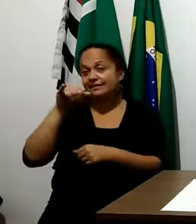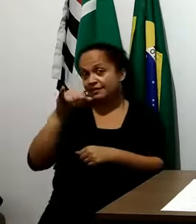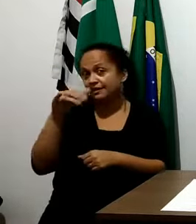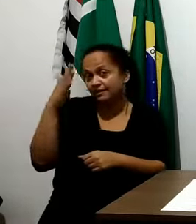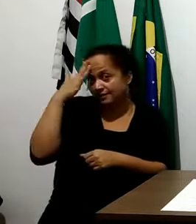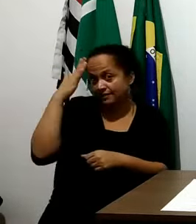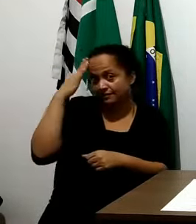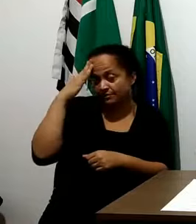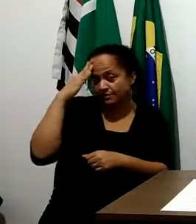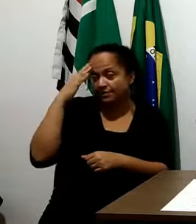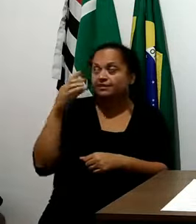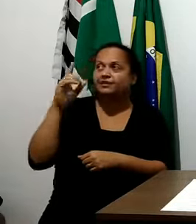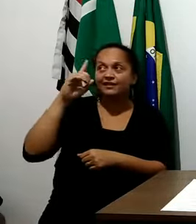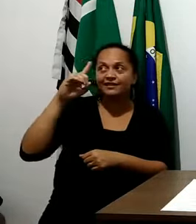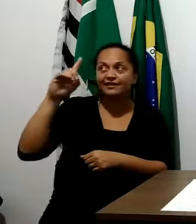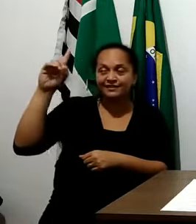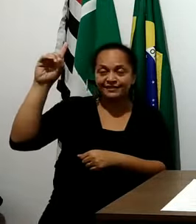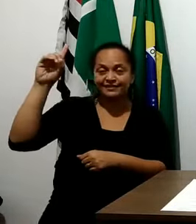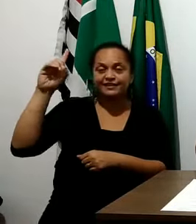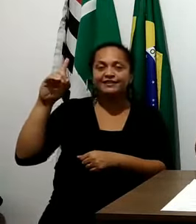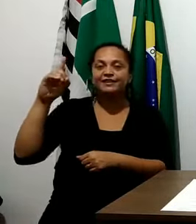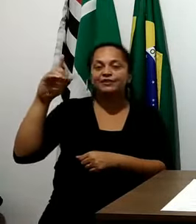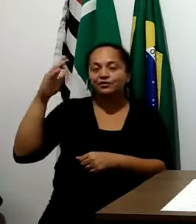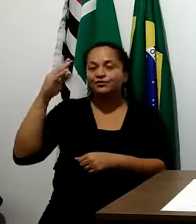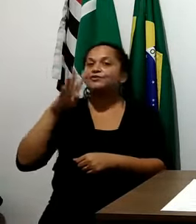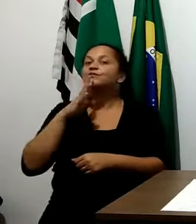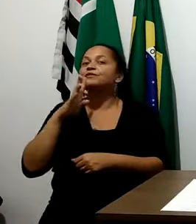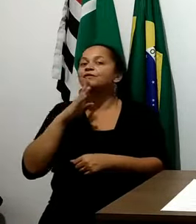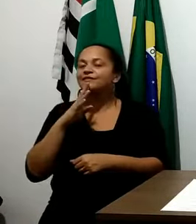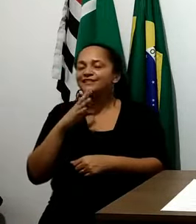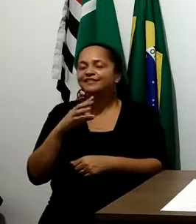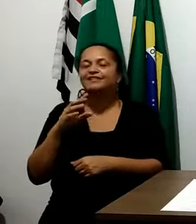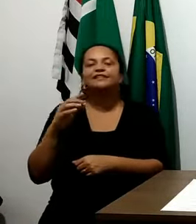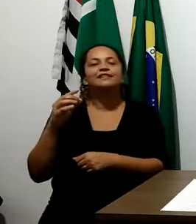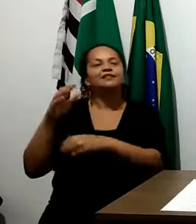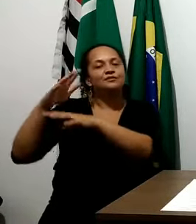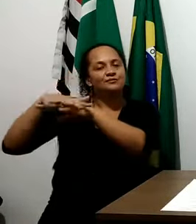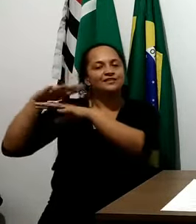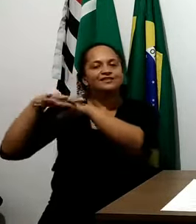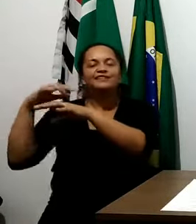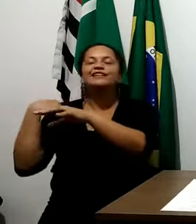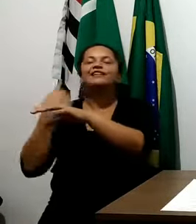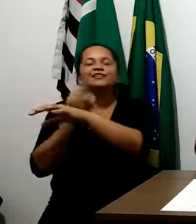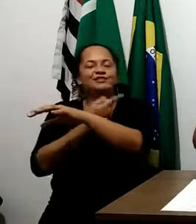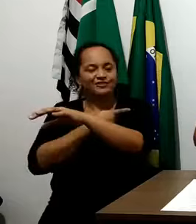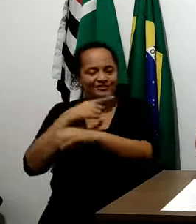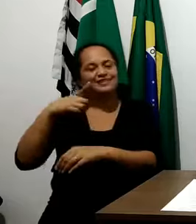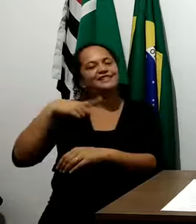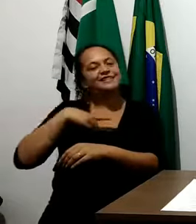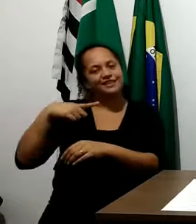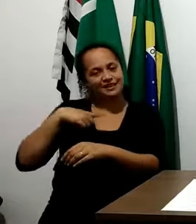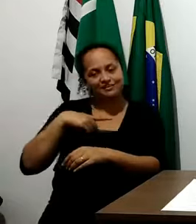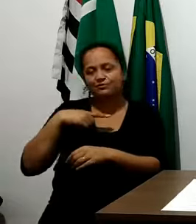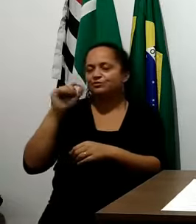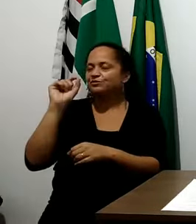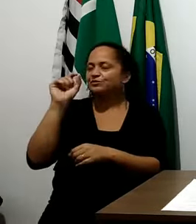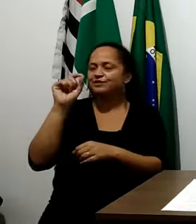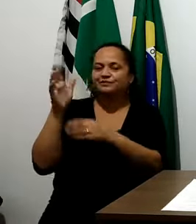que pedimos, estamos certos de que obtemos os pedidos que lhe temos